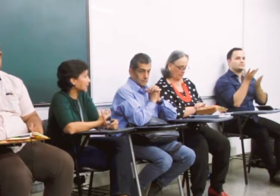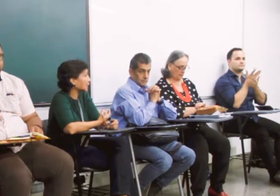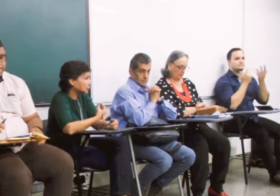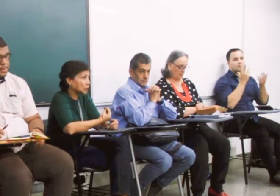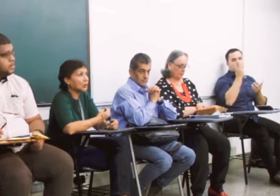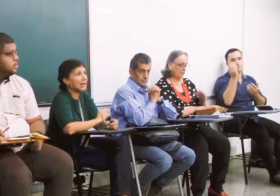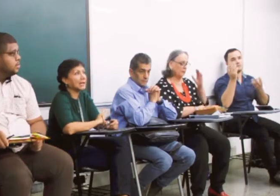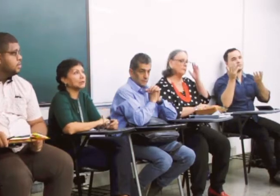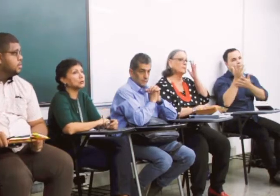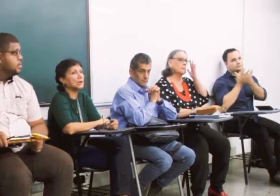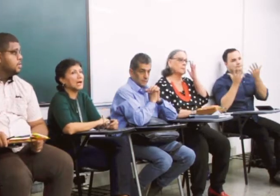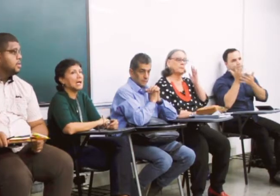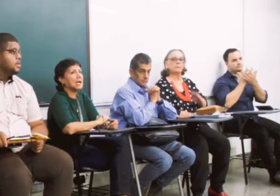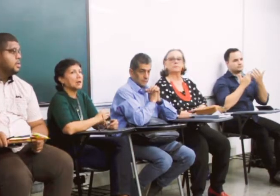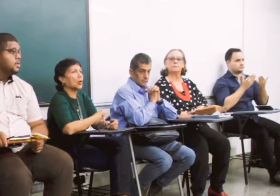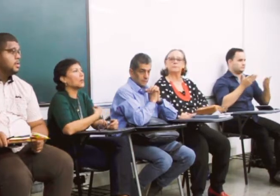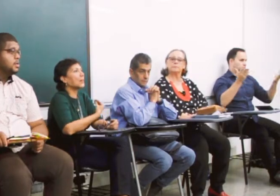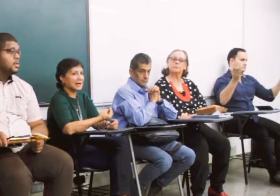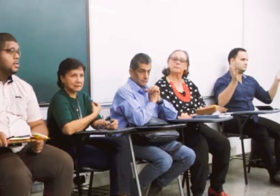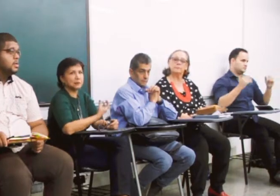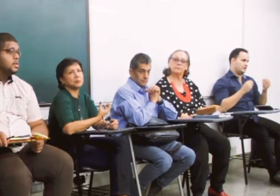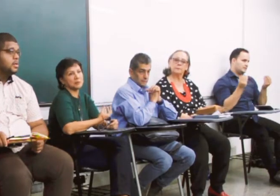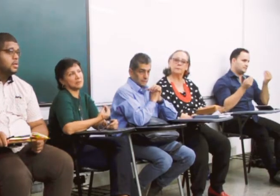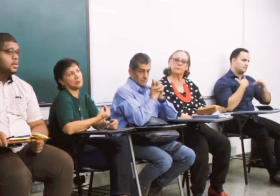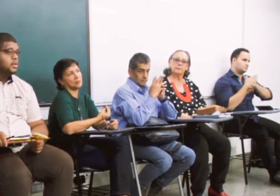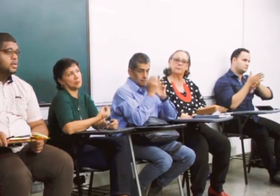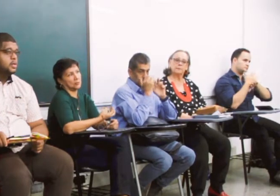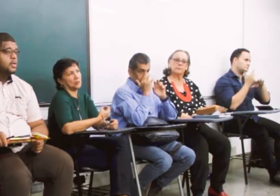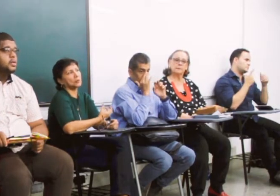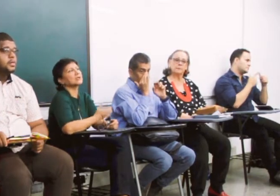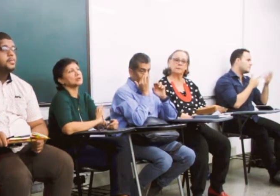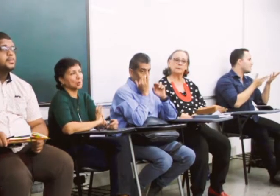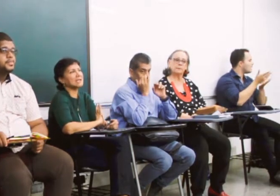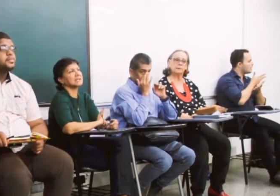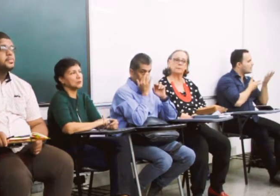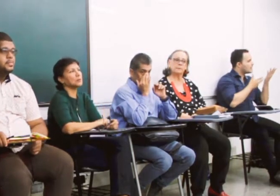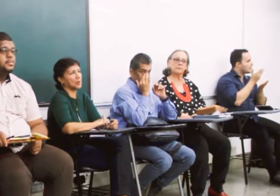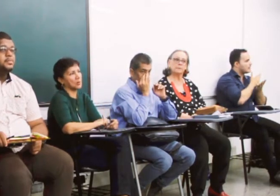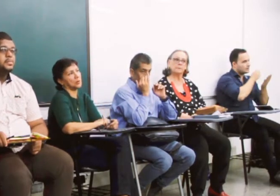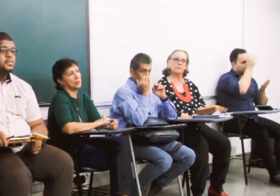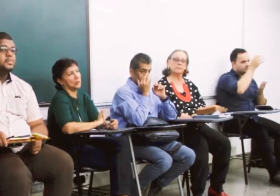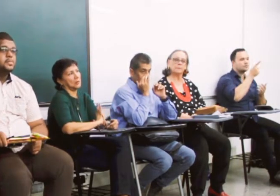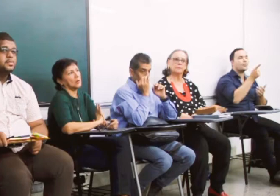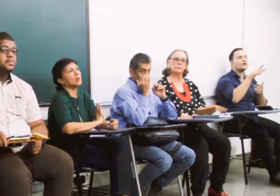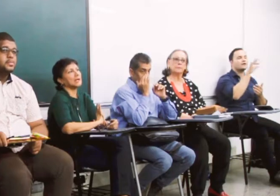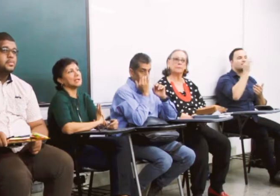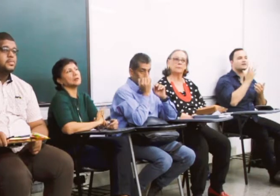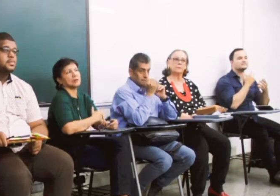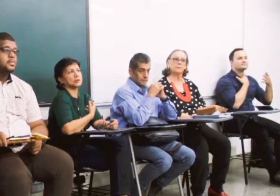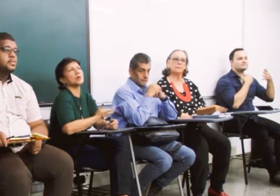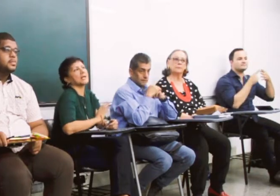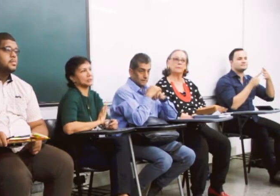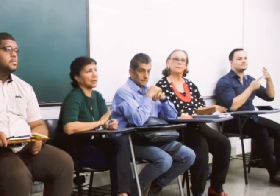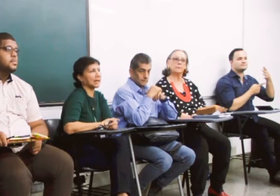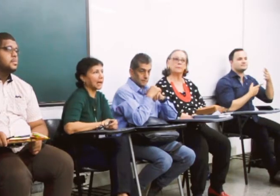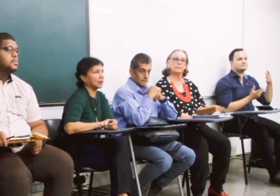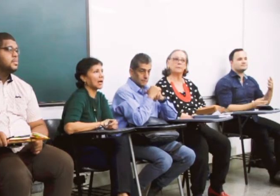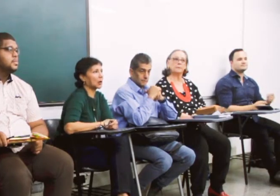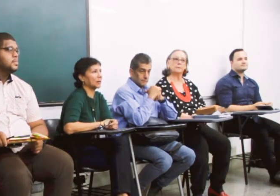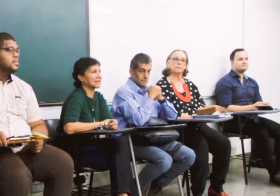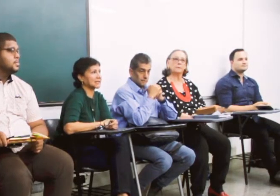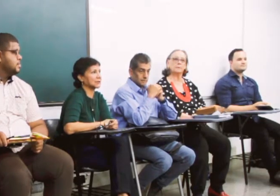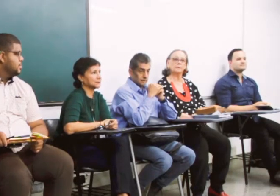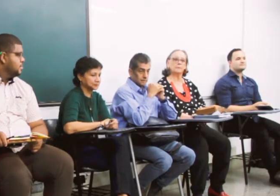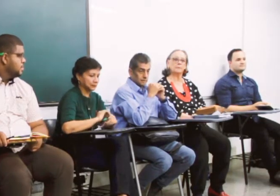o realizaron toda la lectura compartan primero, contextualicen un poco lo leído y sobre eso arrancamos